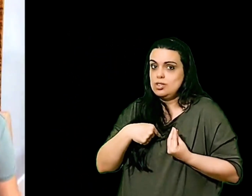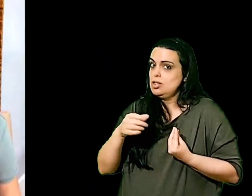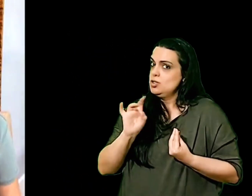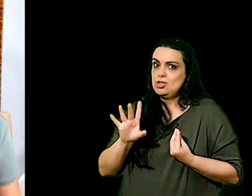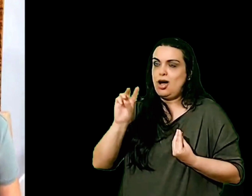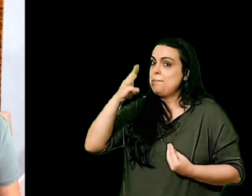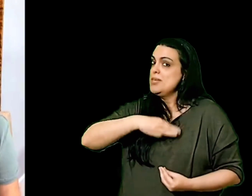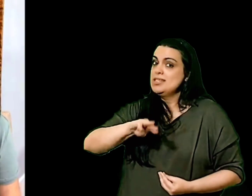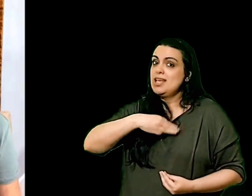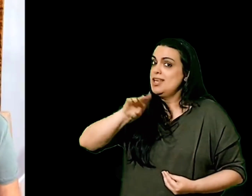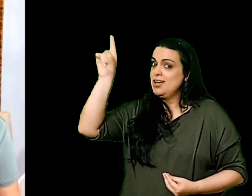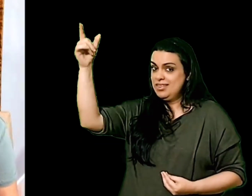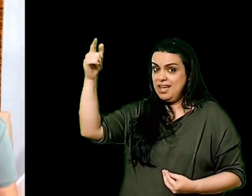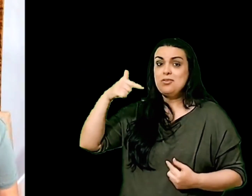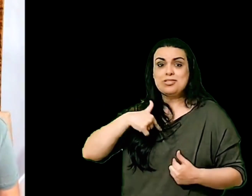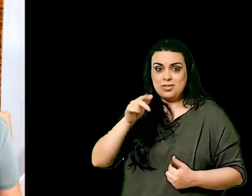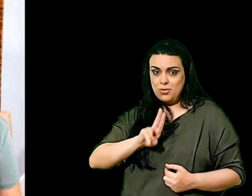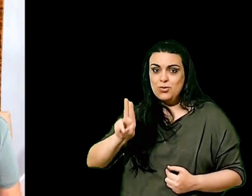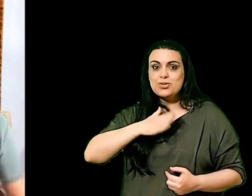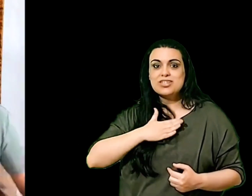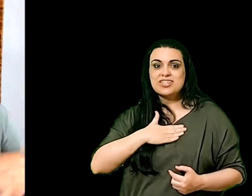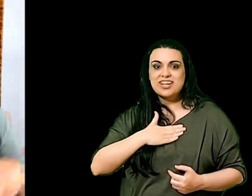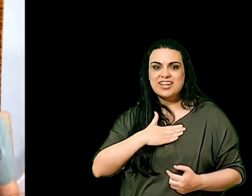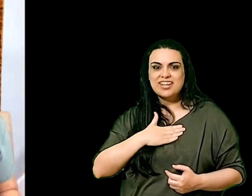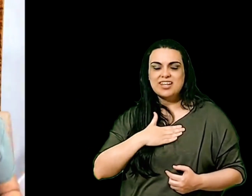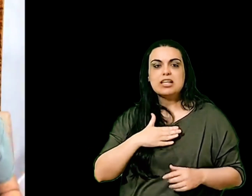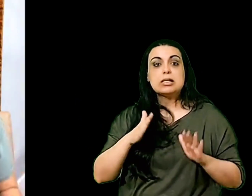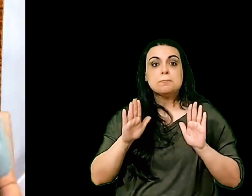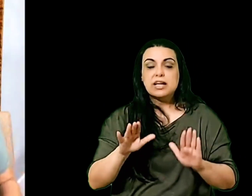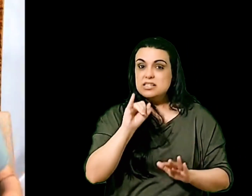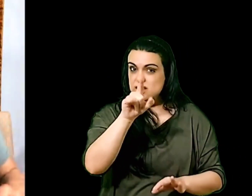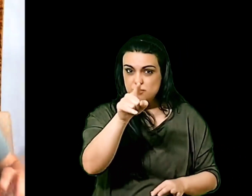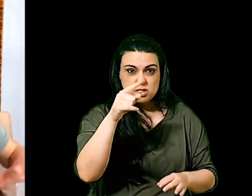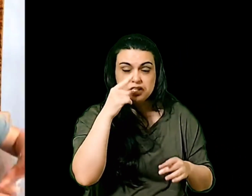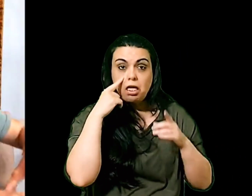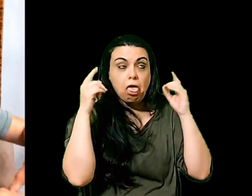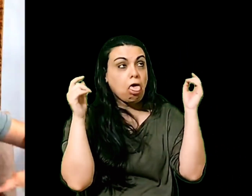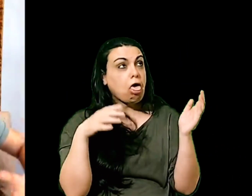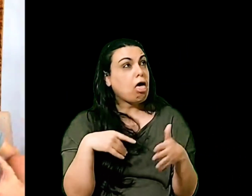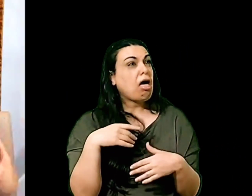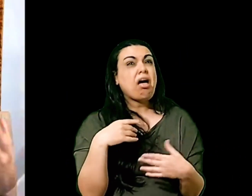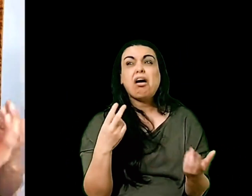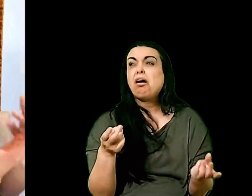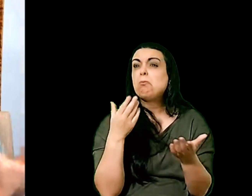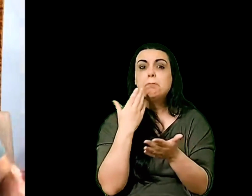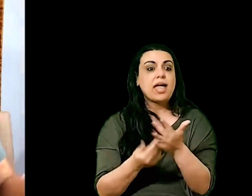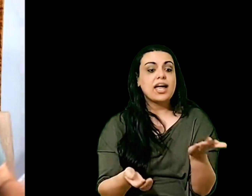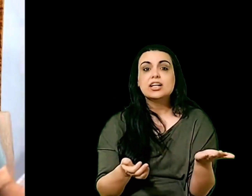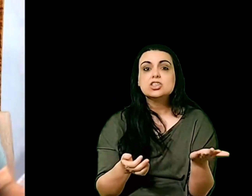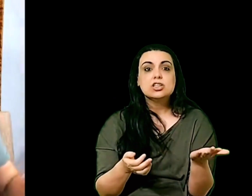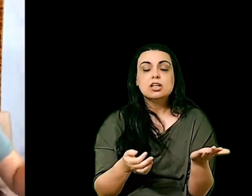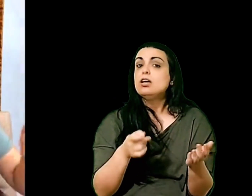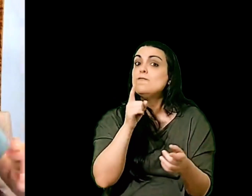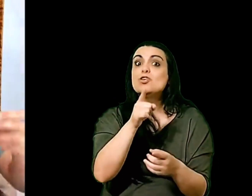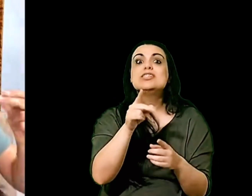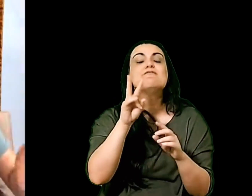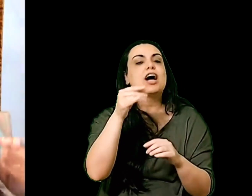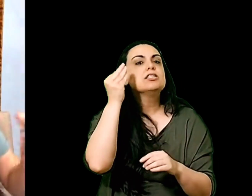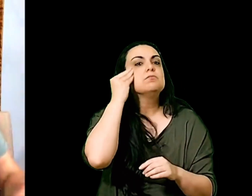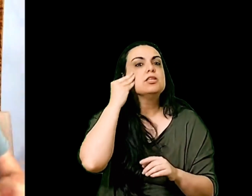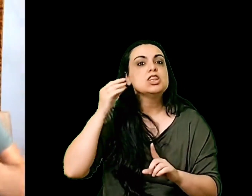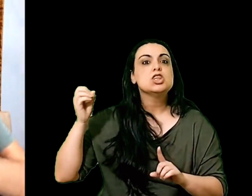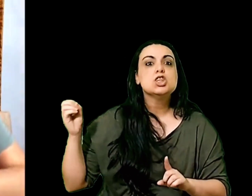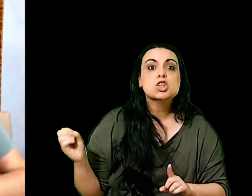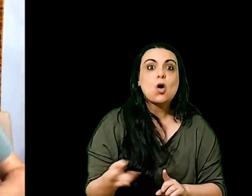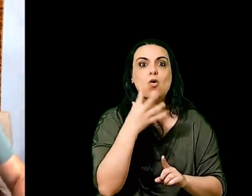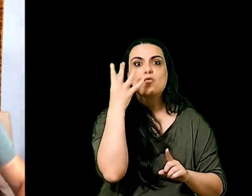instrumento usado por bondade, graça e misericórdia. Se você entender, o Senhor está dizendo, você não só vai viver algo novo, como você vai